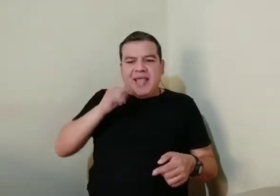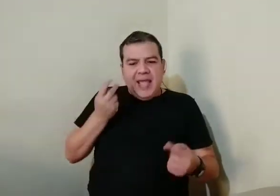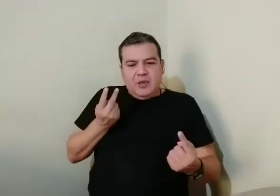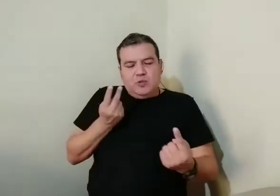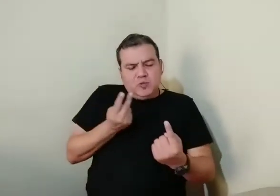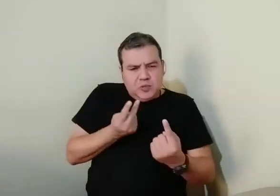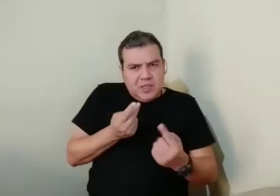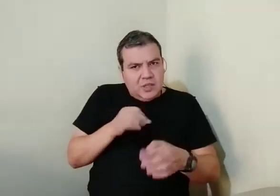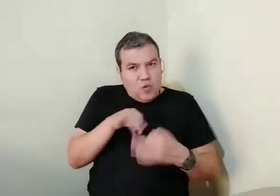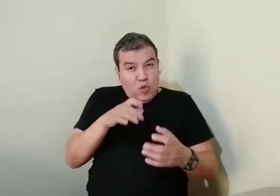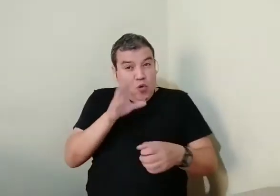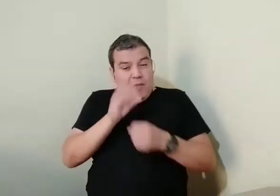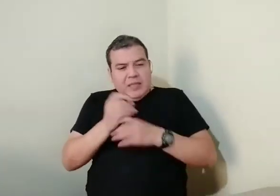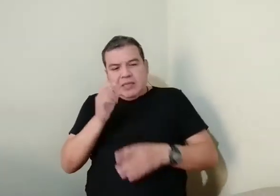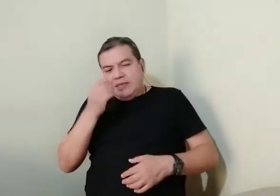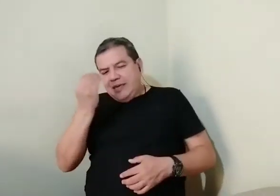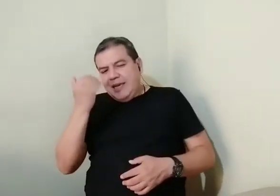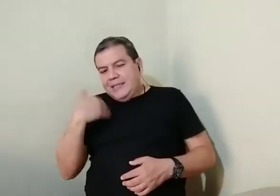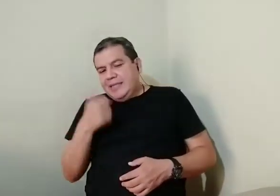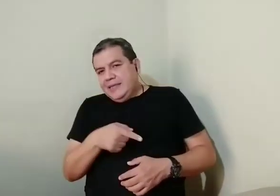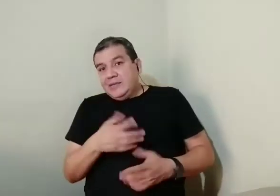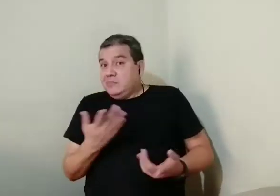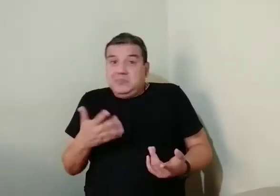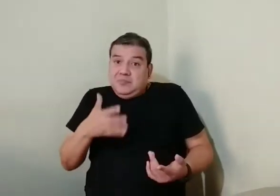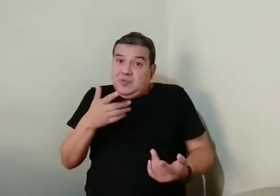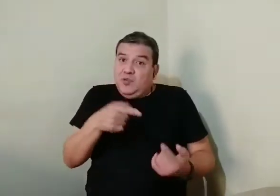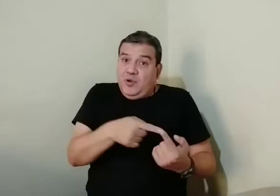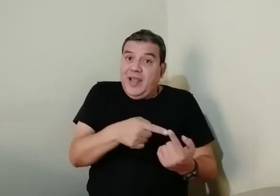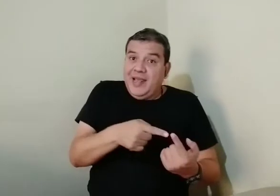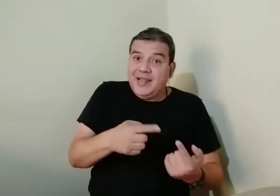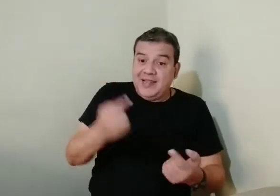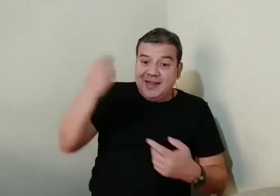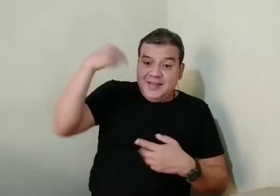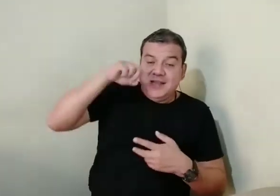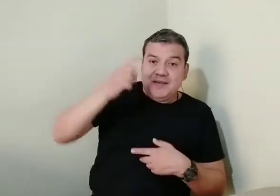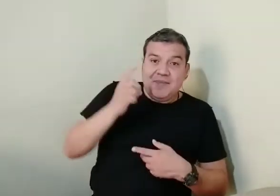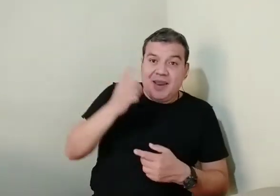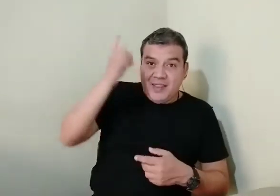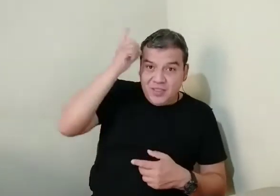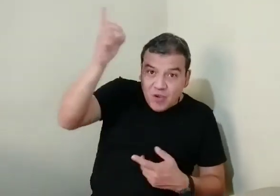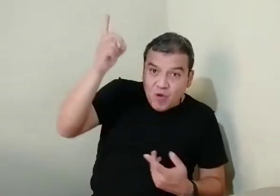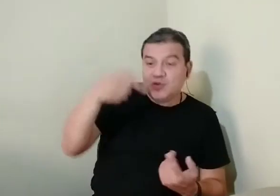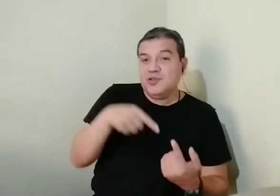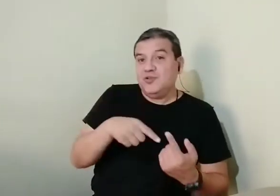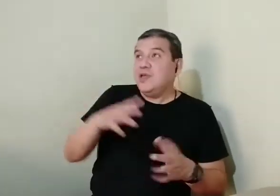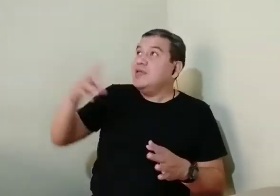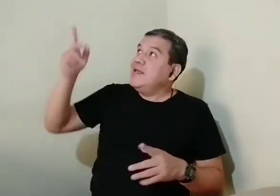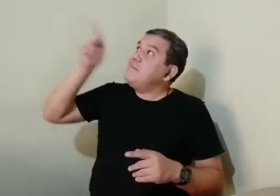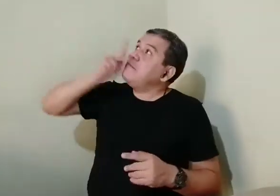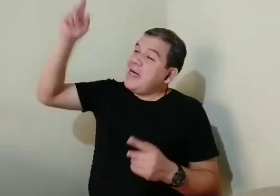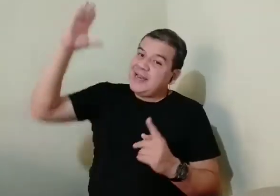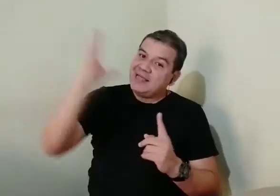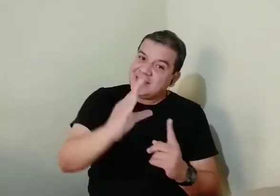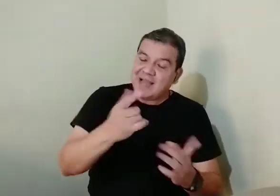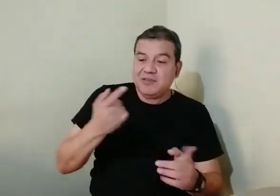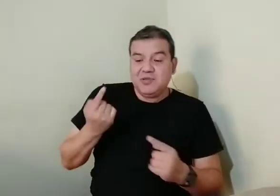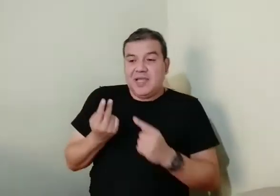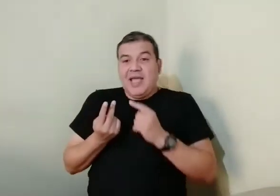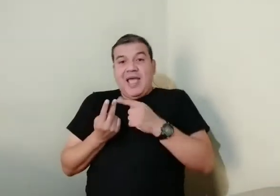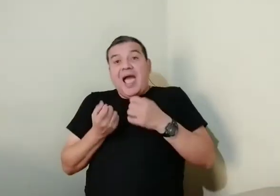Educar es comunicar. La educación en cualquier nivel es comunicación. De